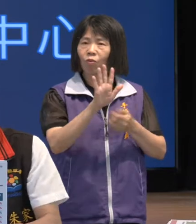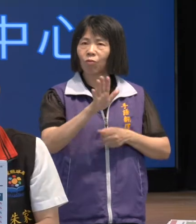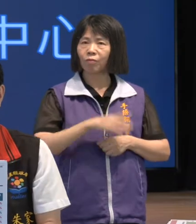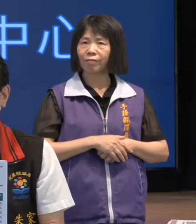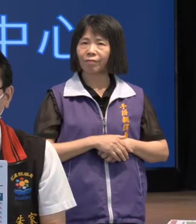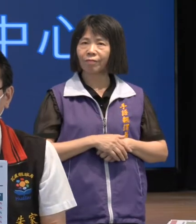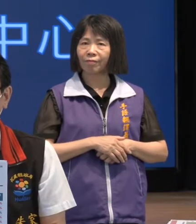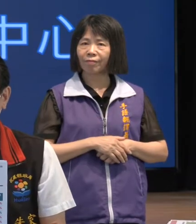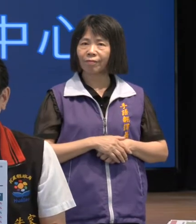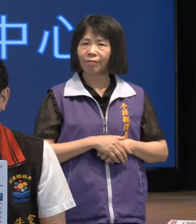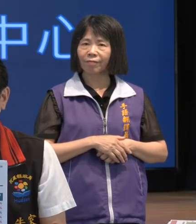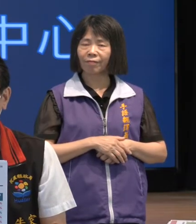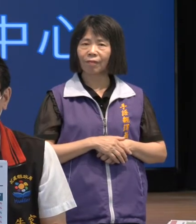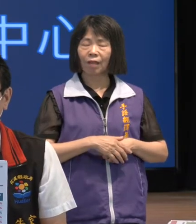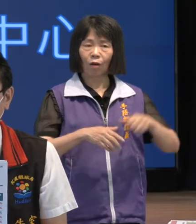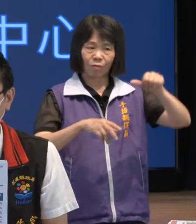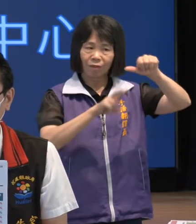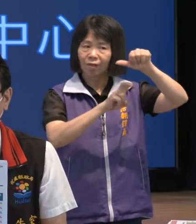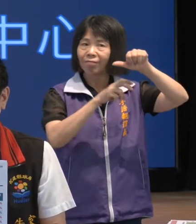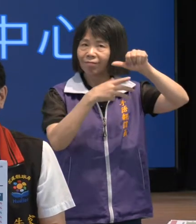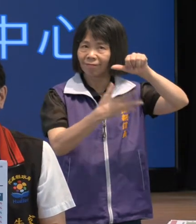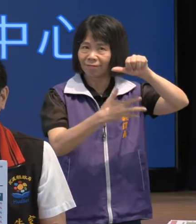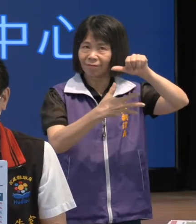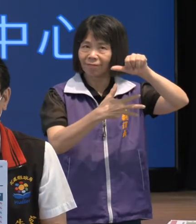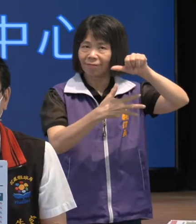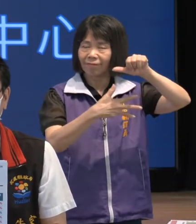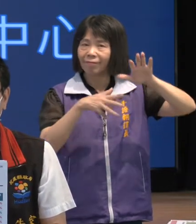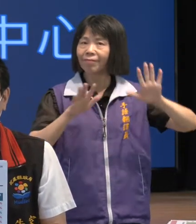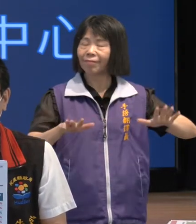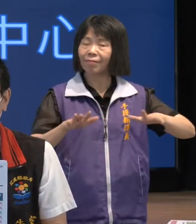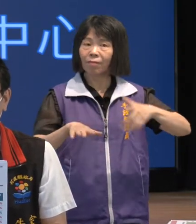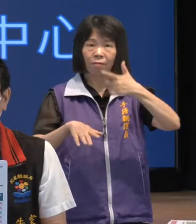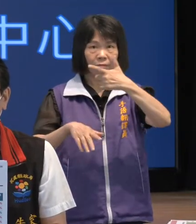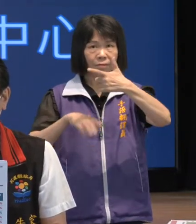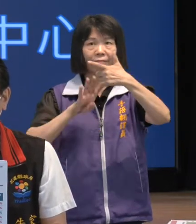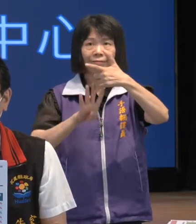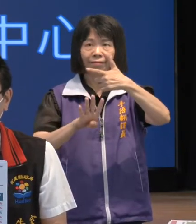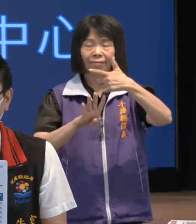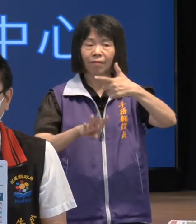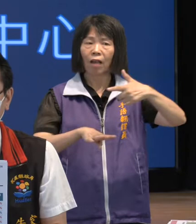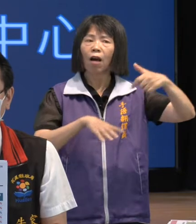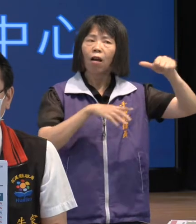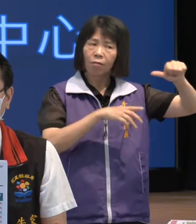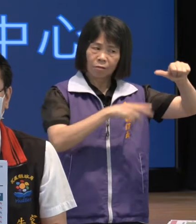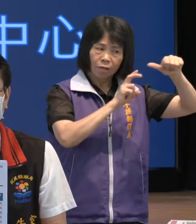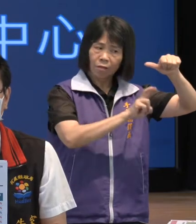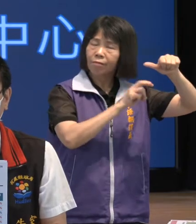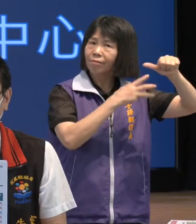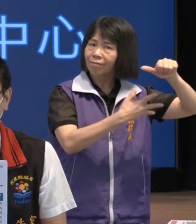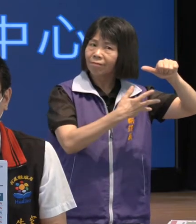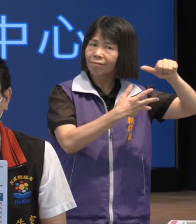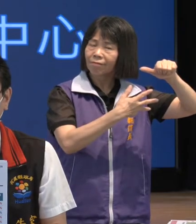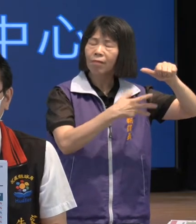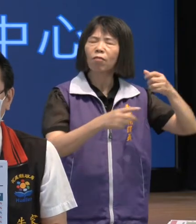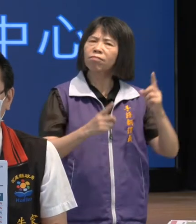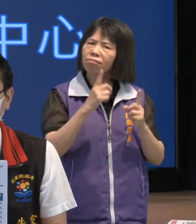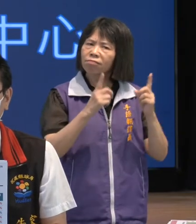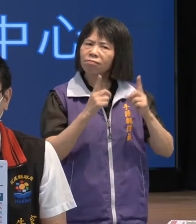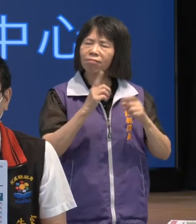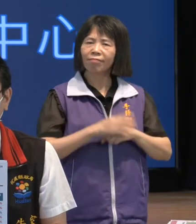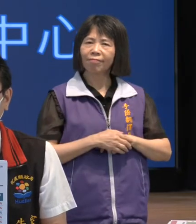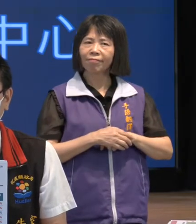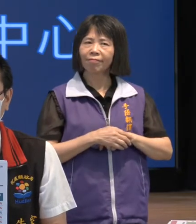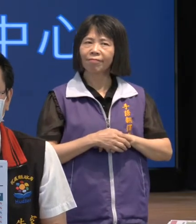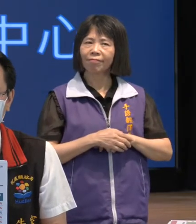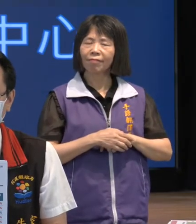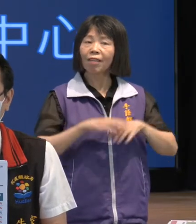哈，那我们从5月28就是今天6月4号，跟5月28号做一个相比哈。我们